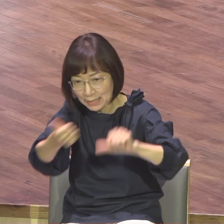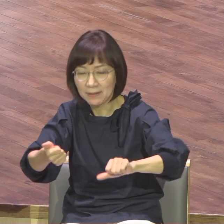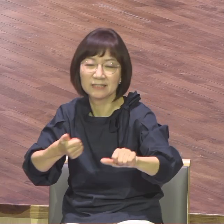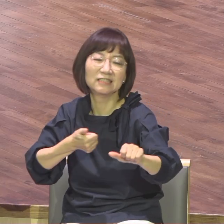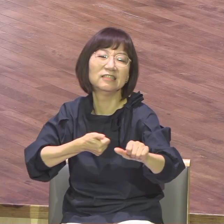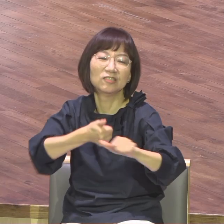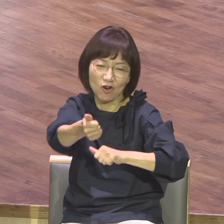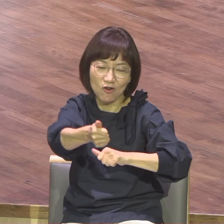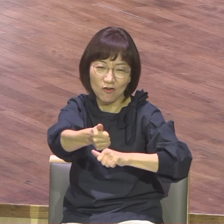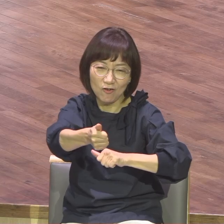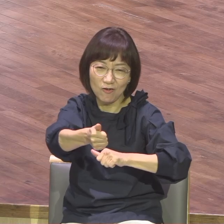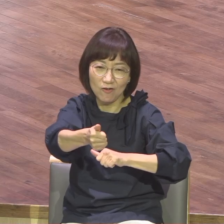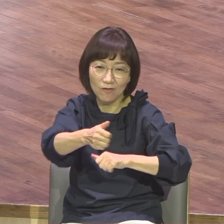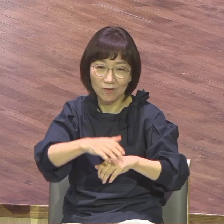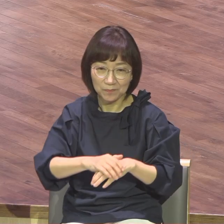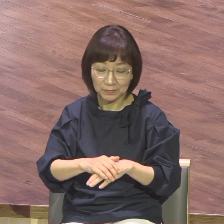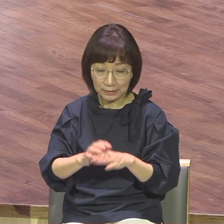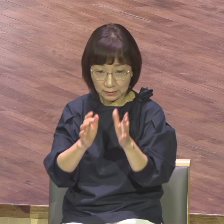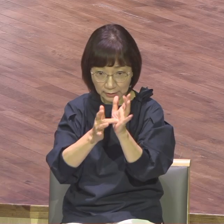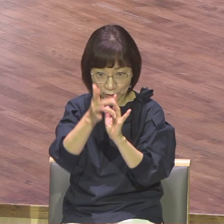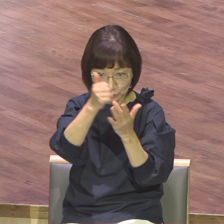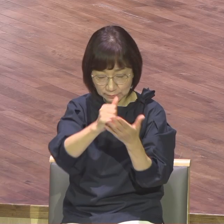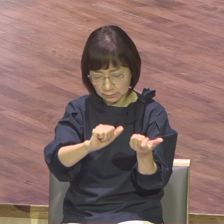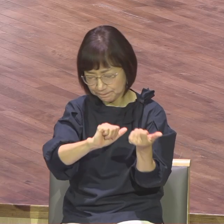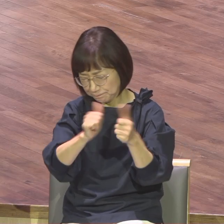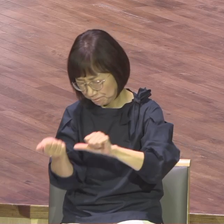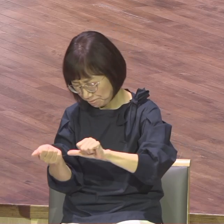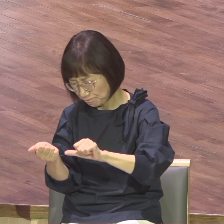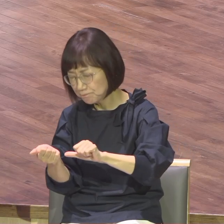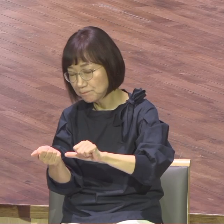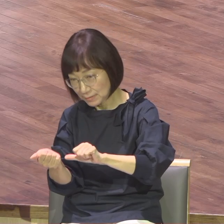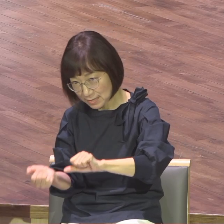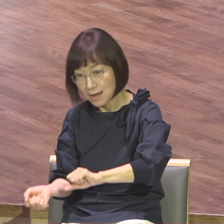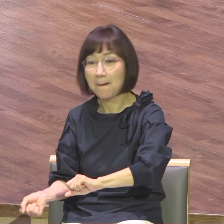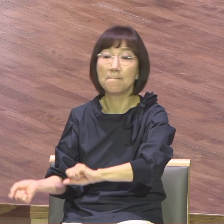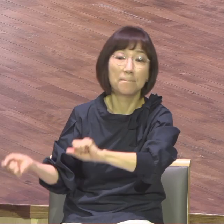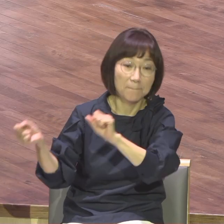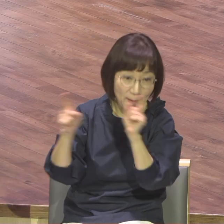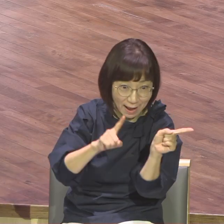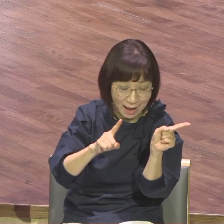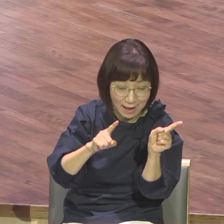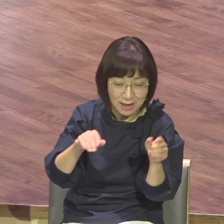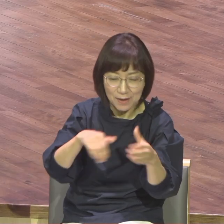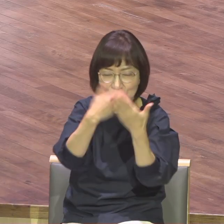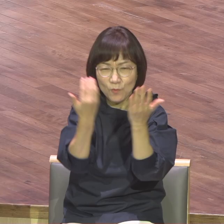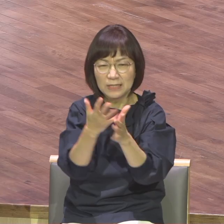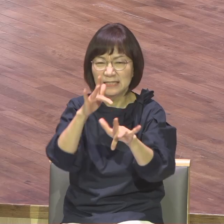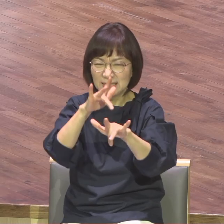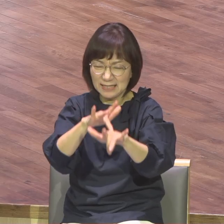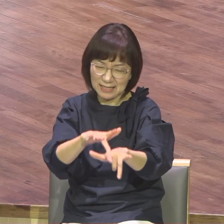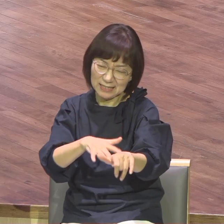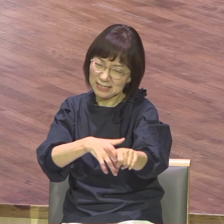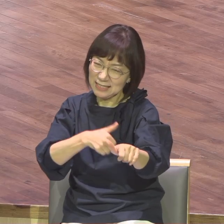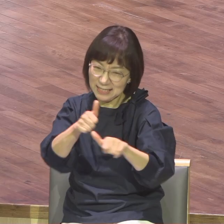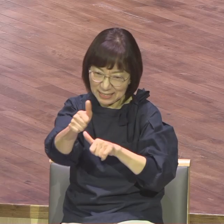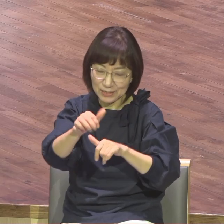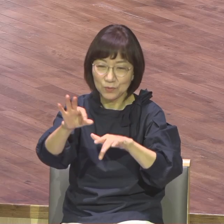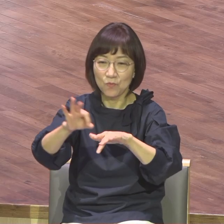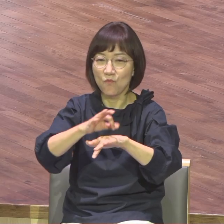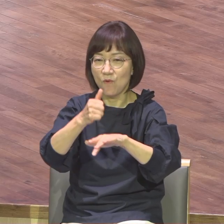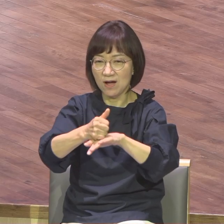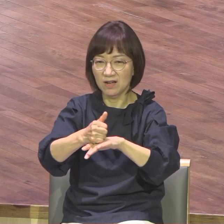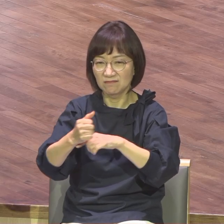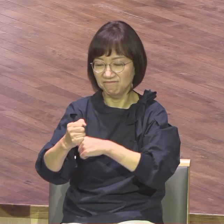죽음에서 부활하셨어요. 부활의 능력. 모든 허감 세력을 꺾으신 왕적 능력을 보여주셨다.